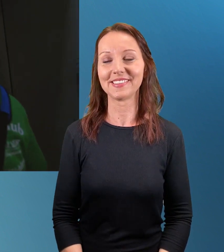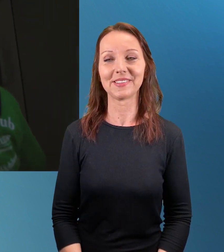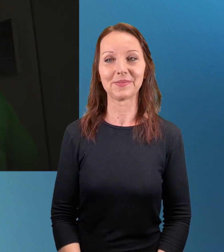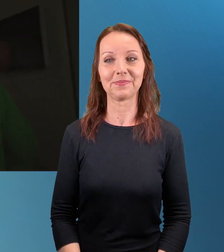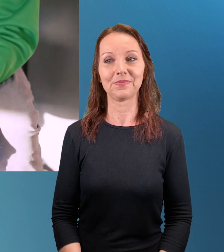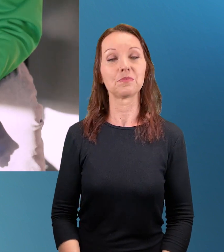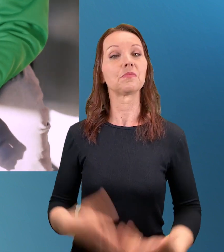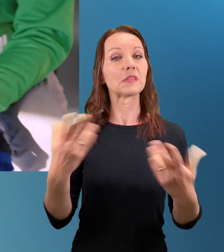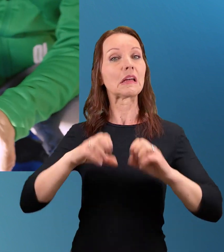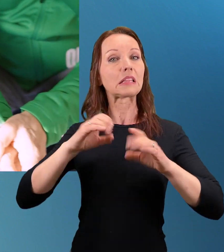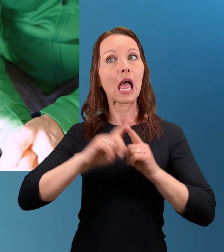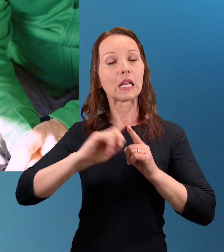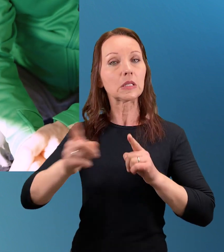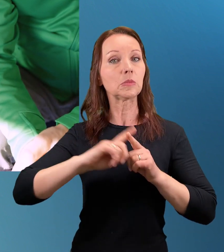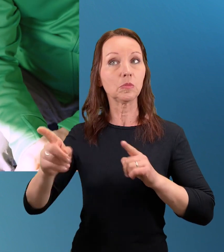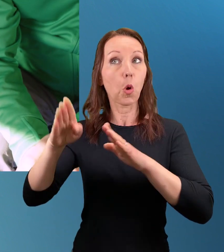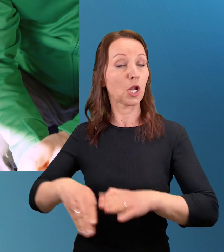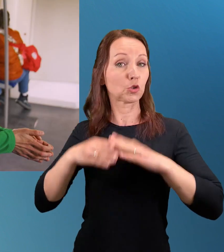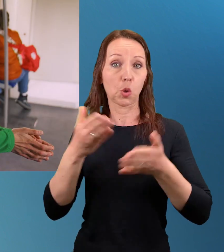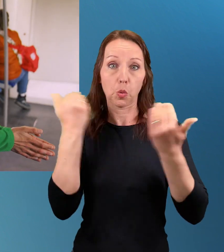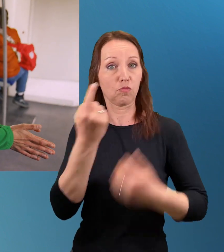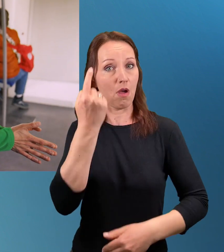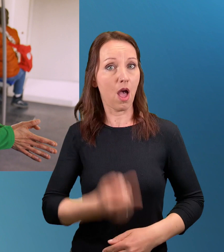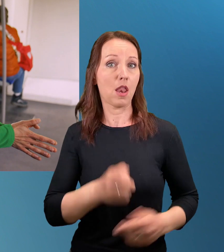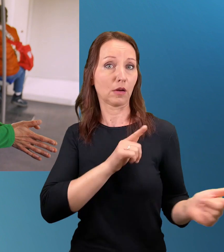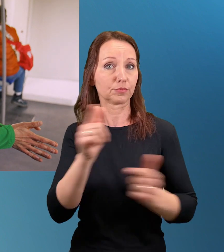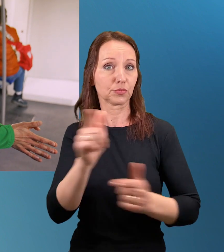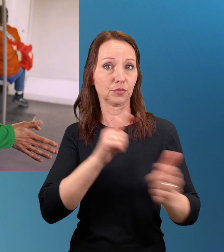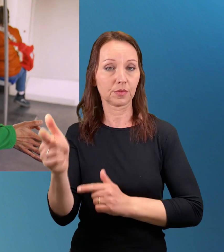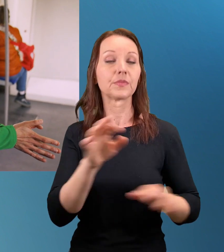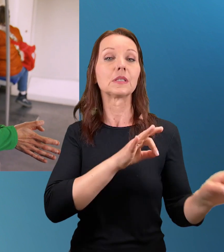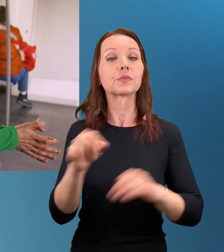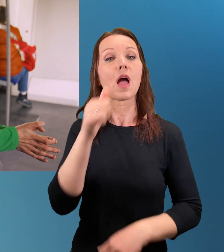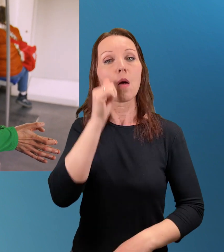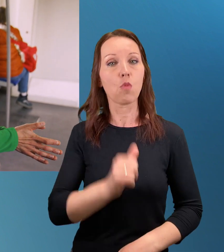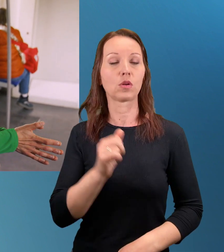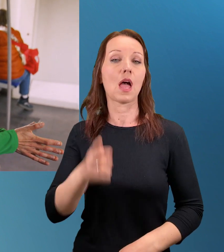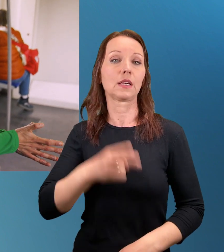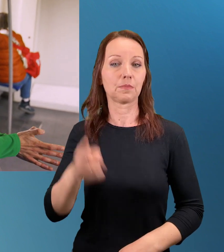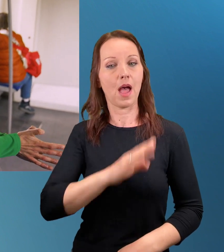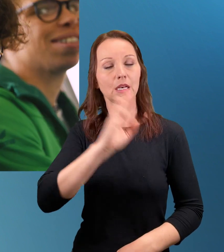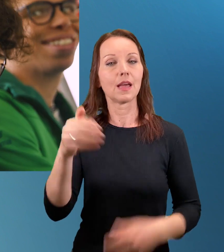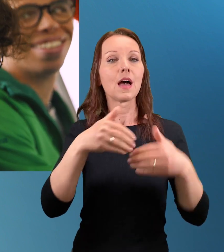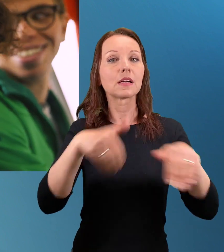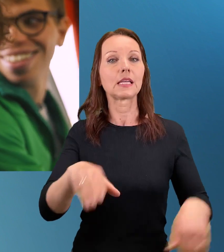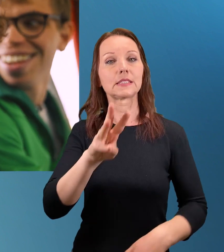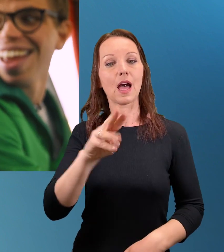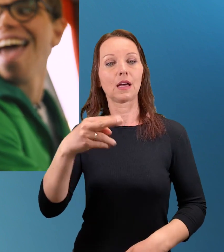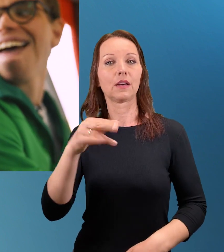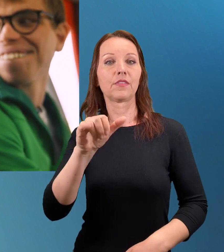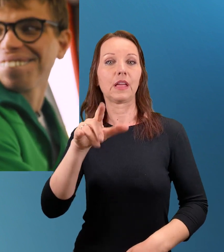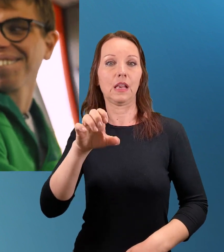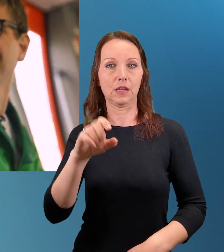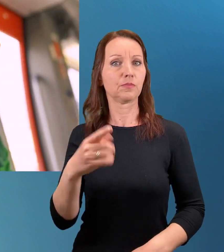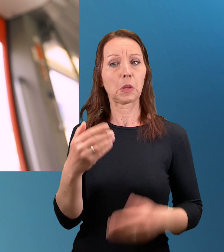meistern sie den Weg zum Training. Immer montags fahren sie mit der Bahn nach Grenzach-Wielen. Für die rund 20 Kilometer würden sie mit